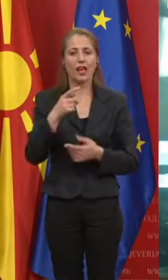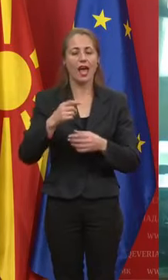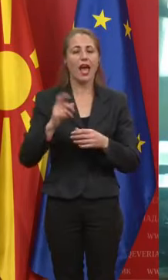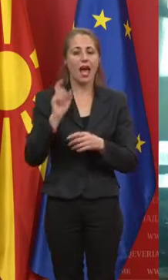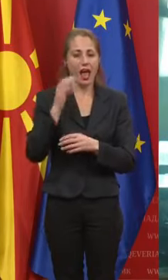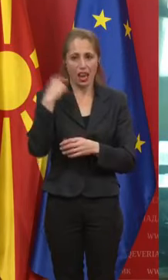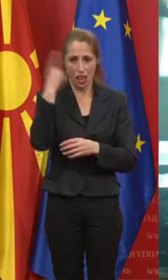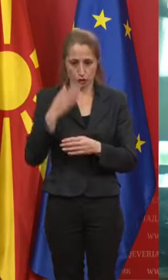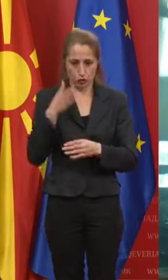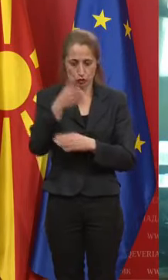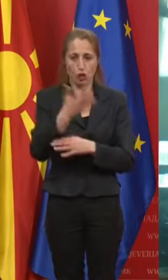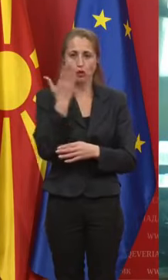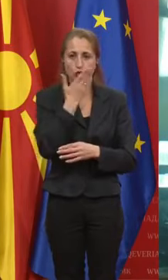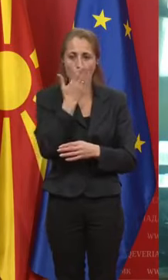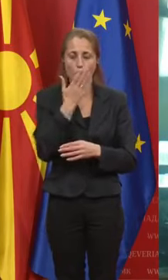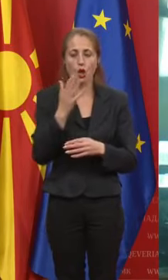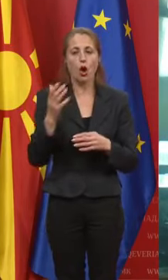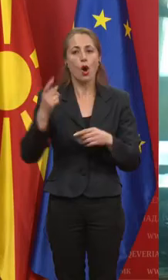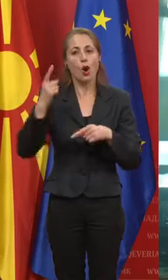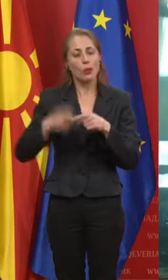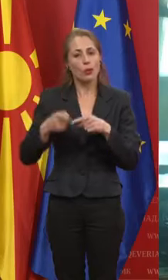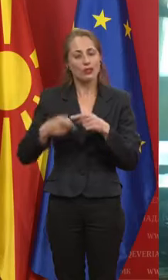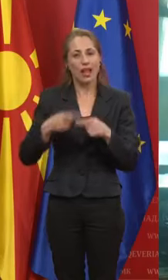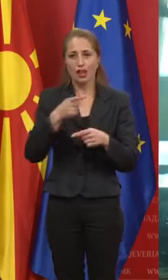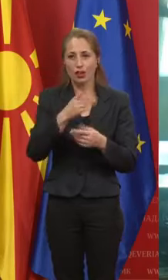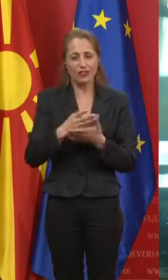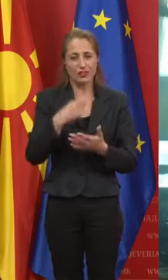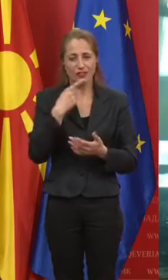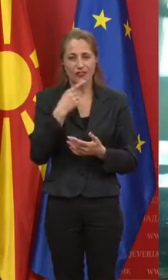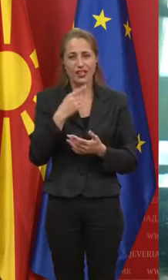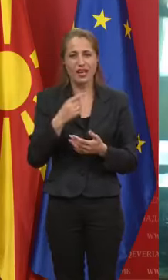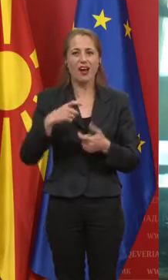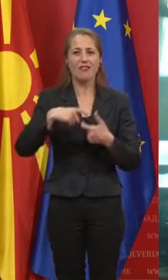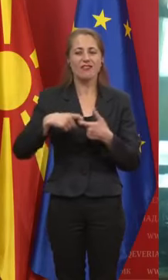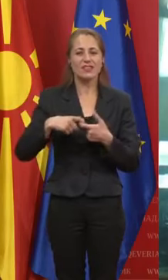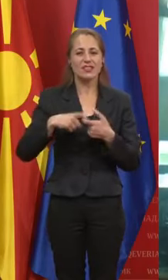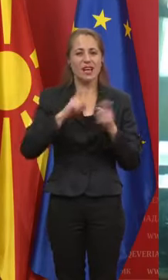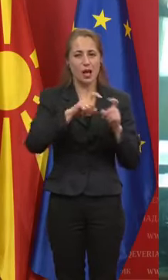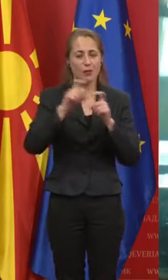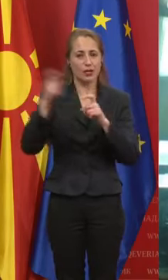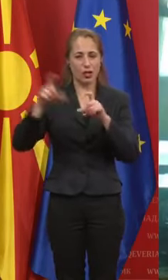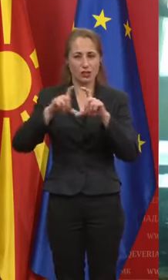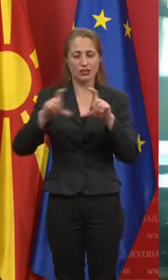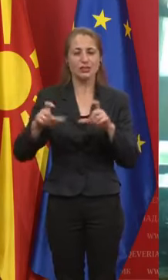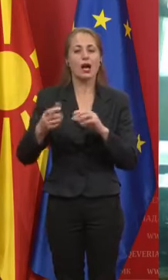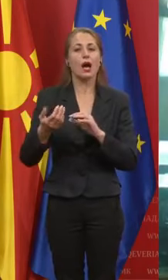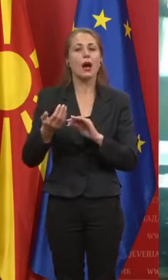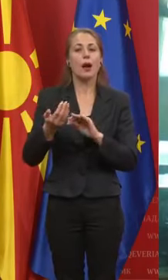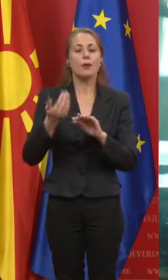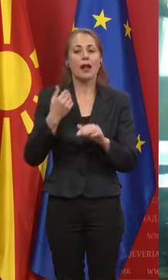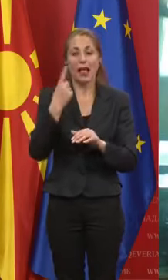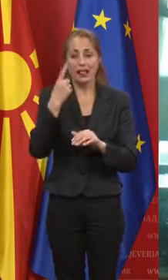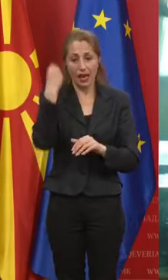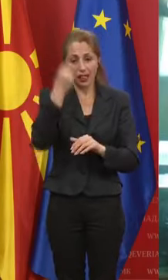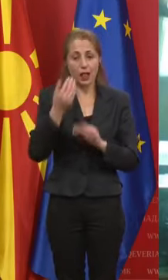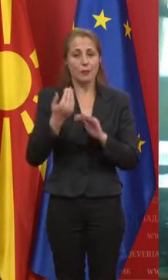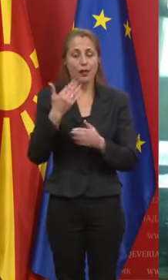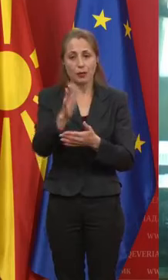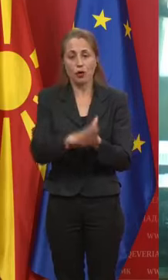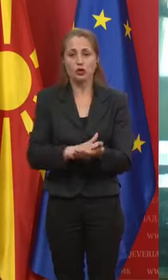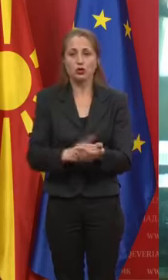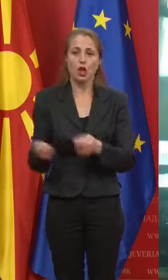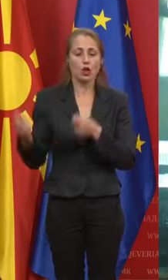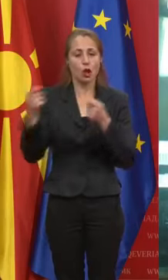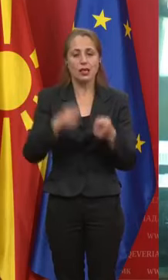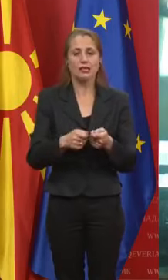присуство, бидејќи последното, ако не се лажам, беше дека според епидемиолошката слика од една недела пред започнување ќе се донесе